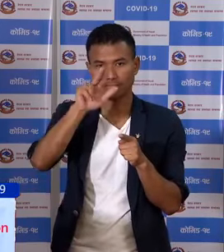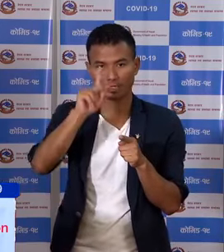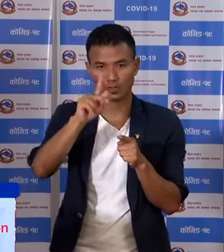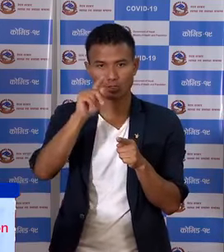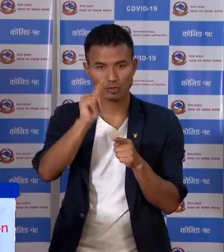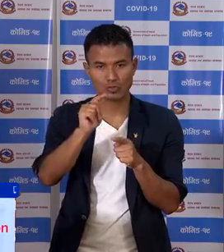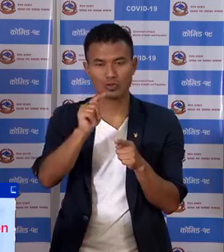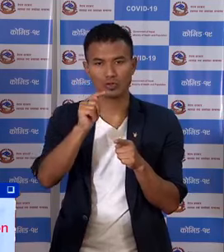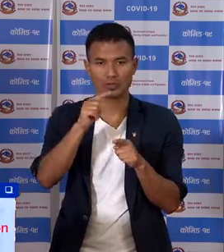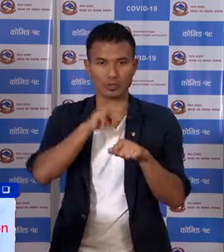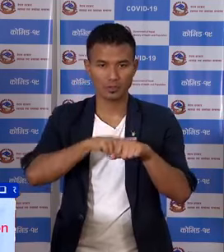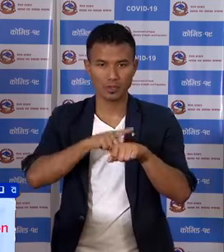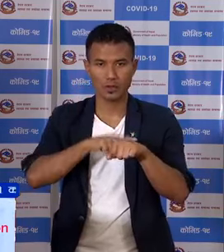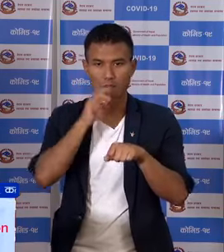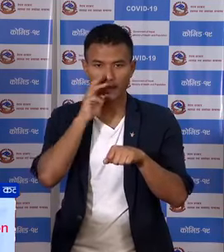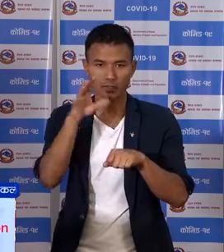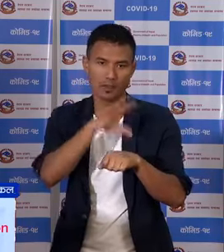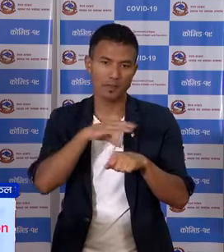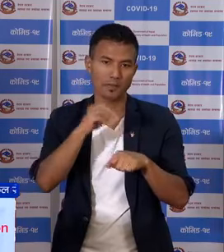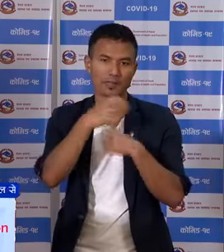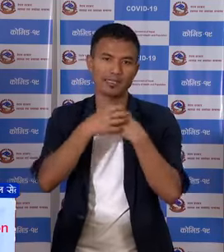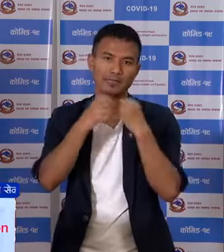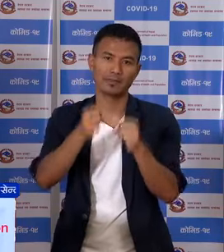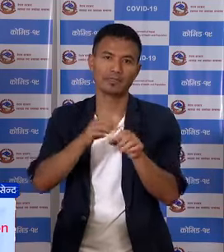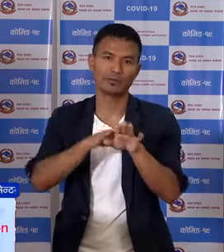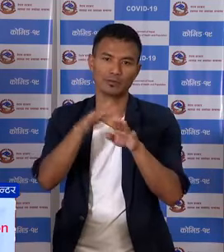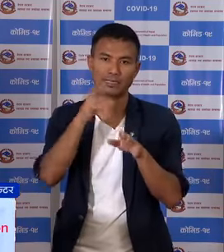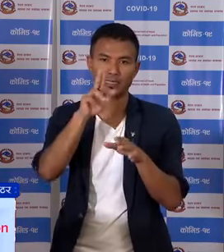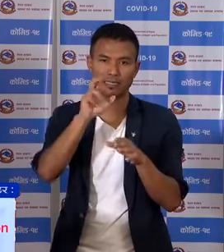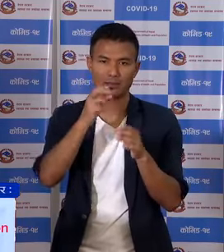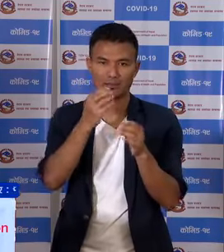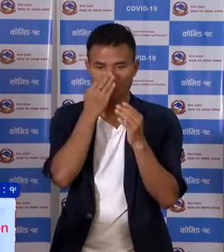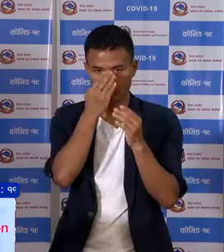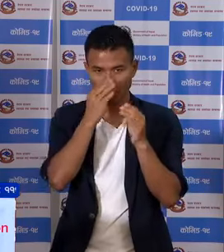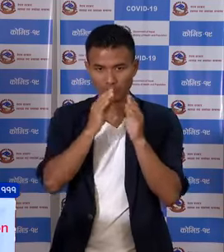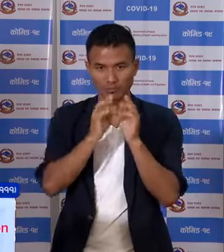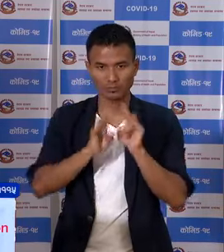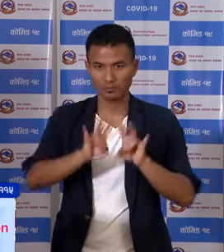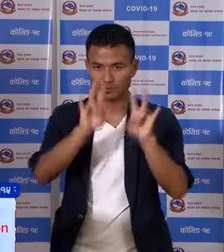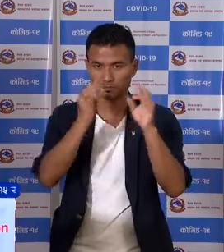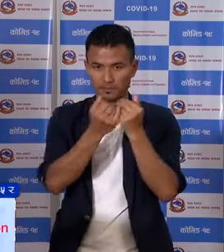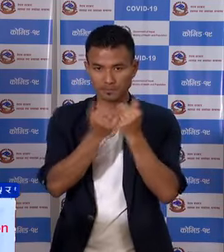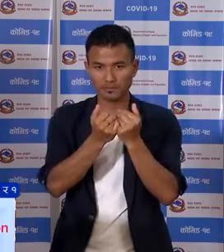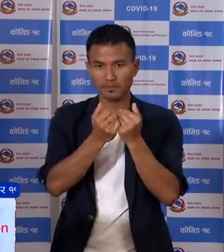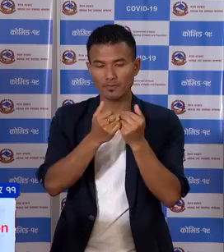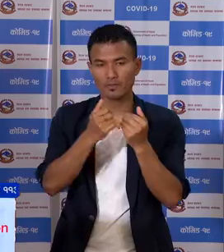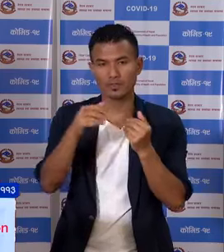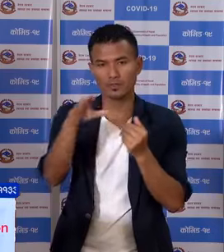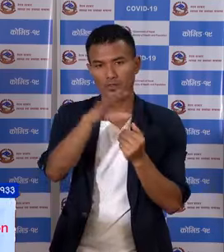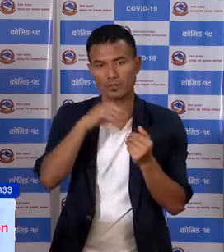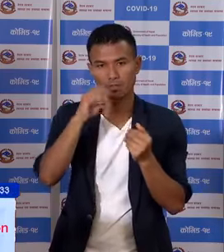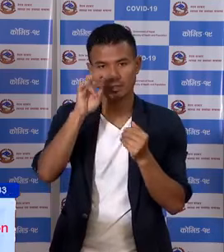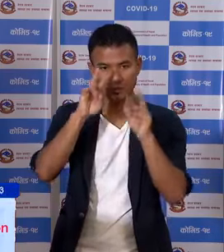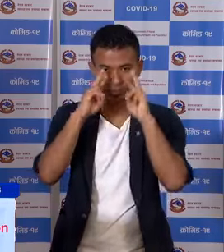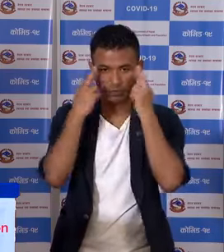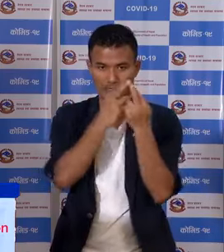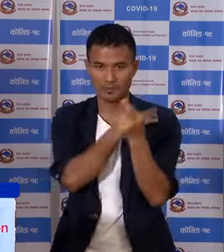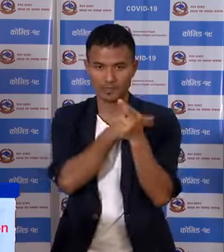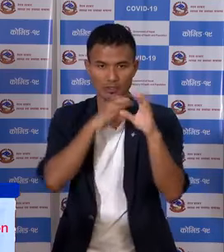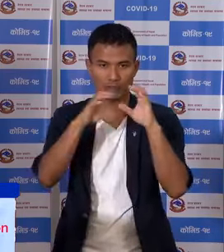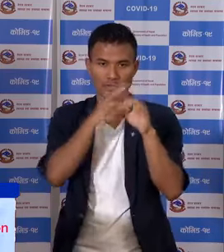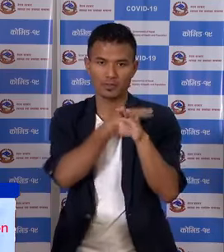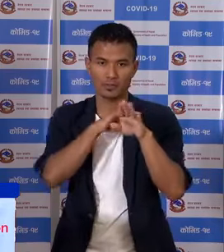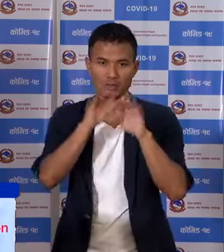इदु मुबारक बंदाई रहियां सुरच्छा लगायत संचार कर्मिर अलाई